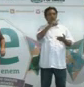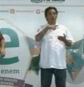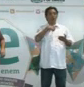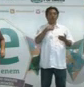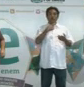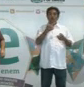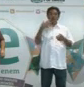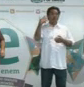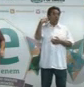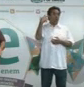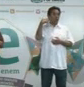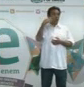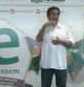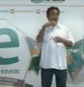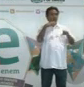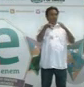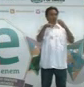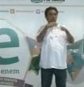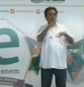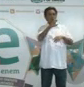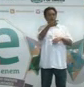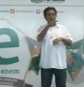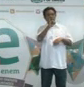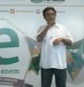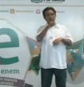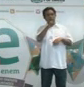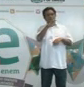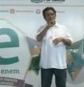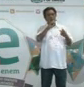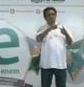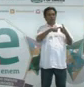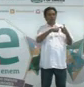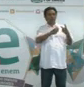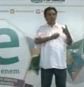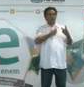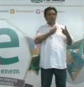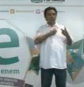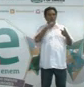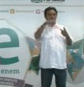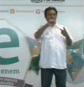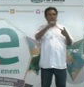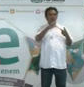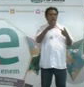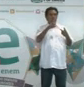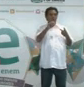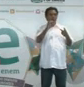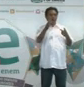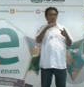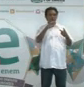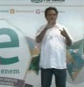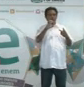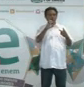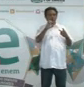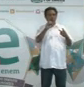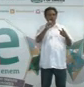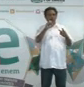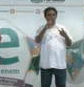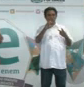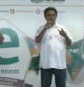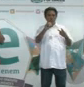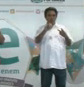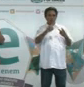é nacionalista, beleza? Tem a poesia do Mal do Século, que é a 2ª geração, a poesia do Álvares de Azevedo, e